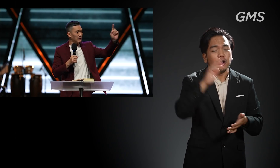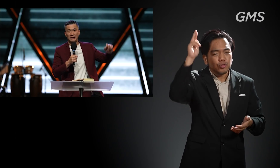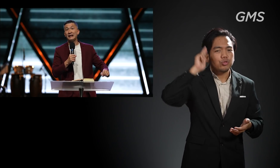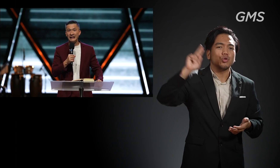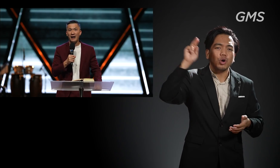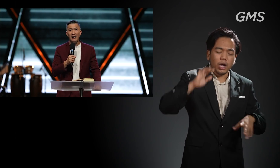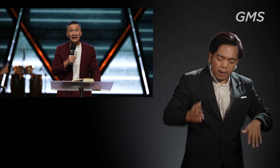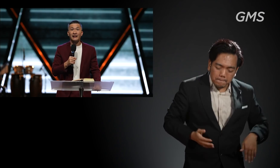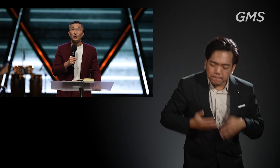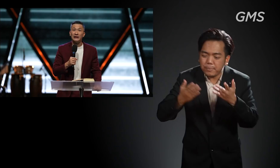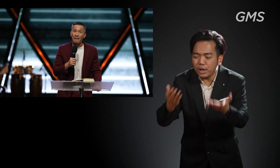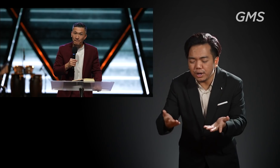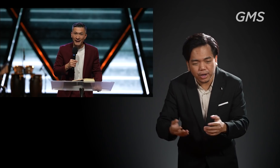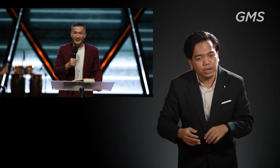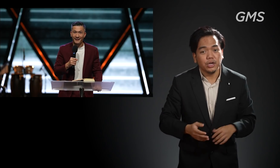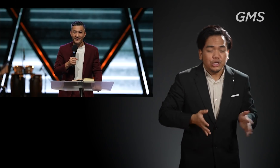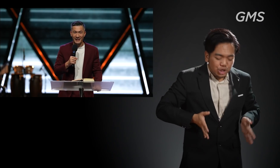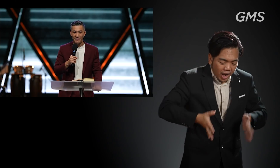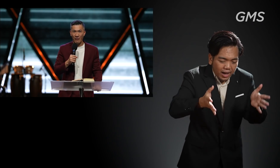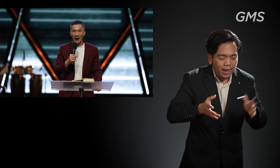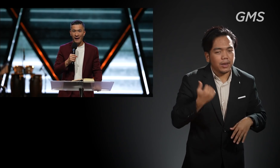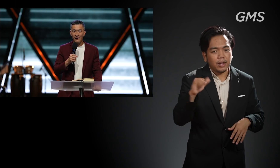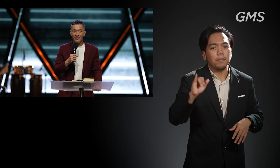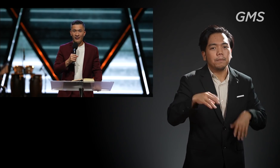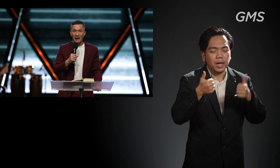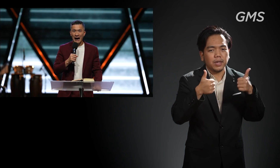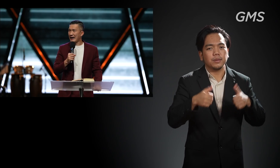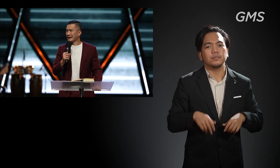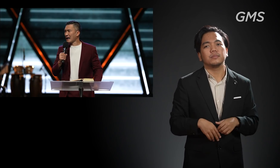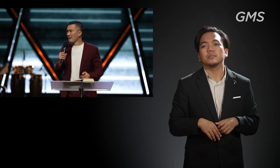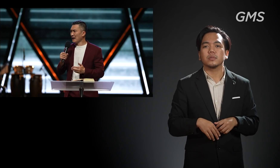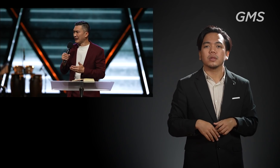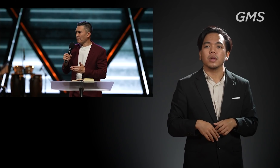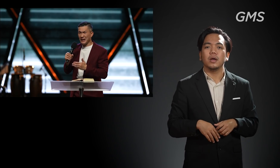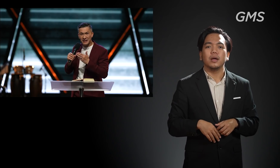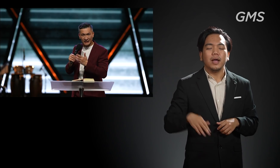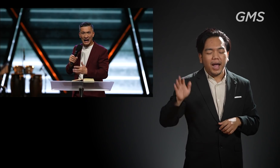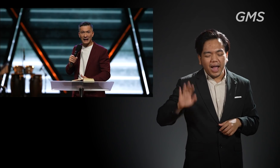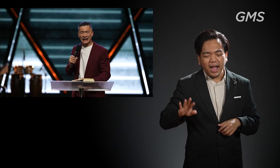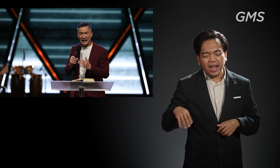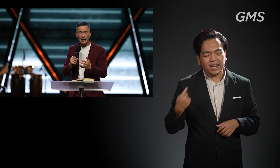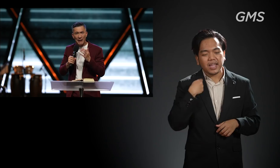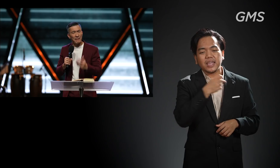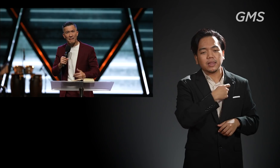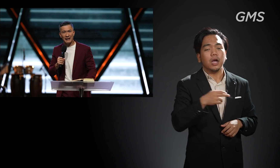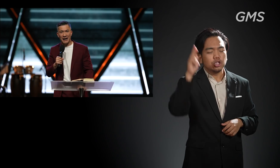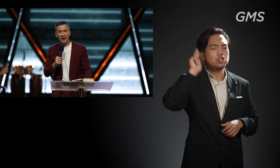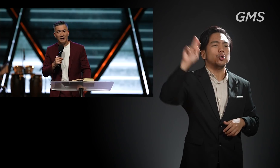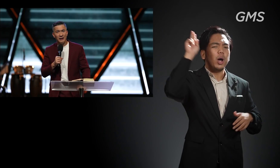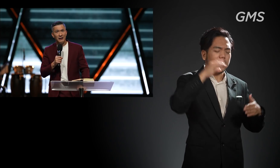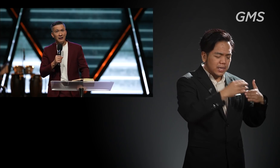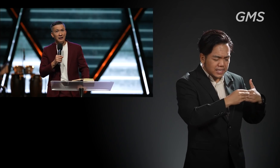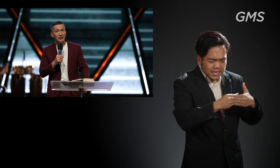lebih pintar dari dia nggak tentu dapat keistimewaan. Anak kita akan memiliki penyertaan gara-gara papa